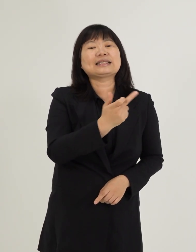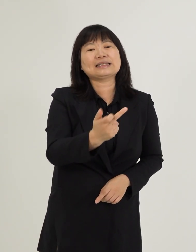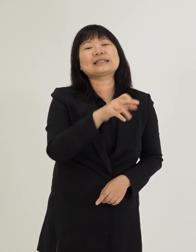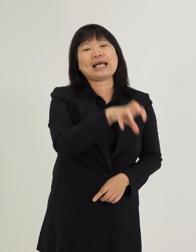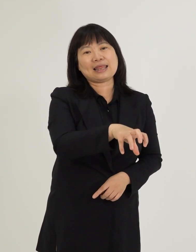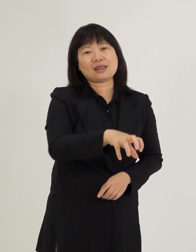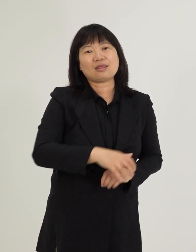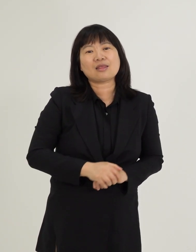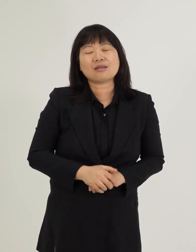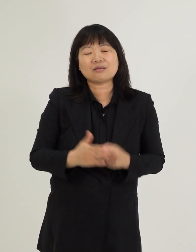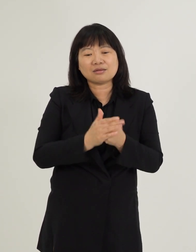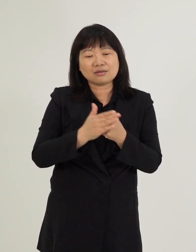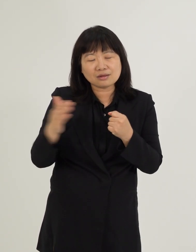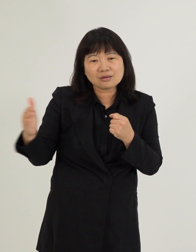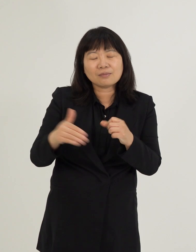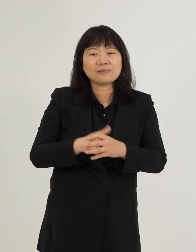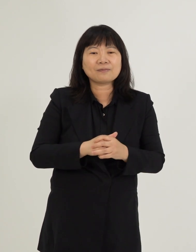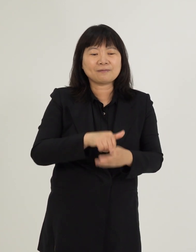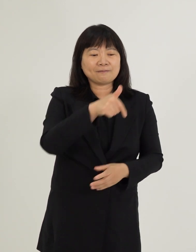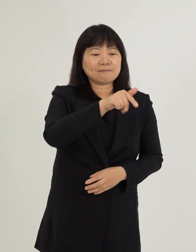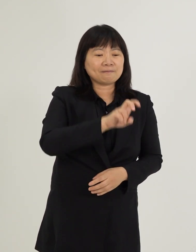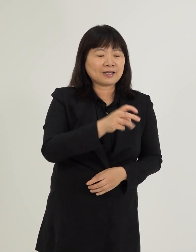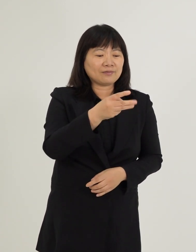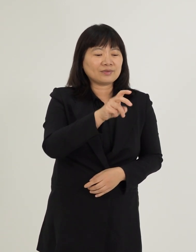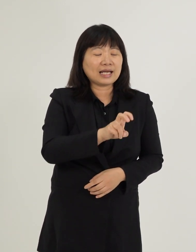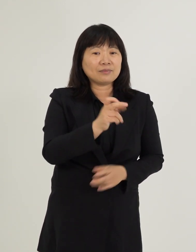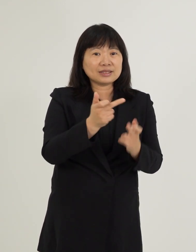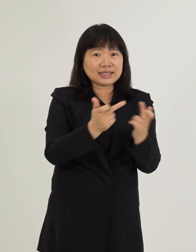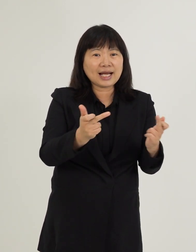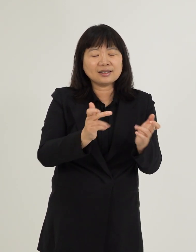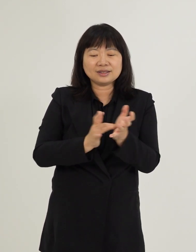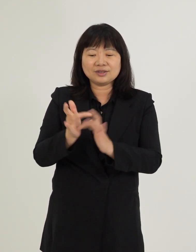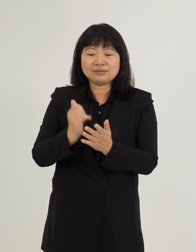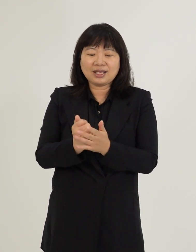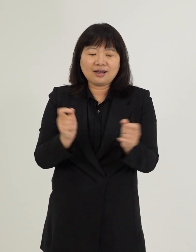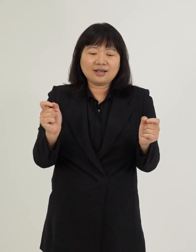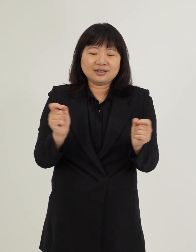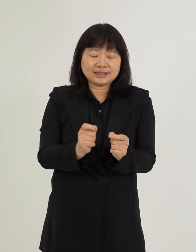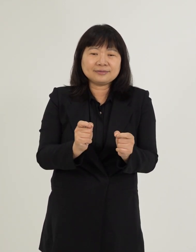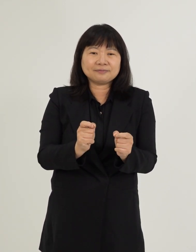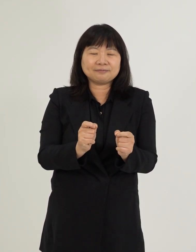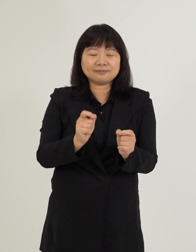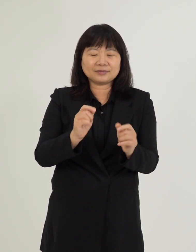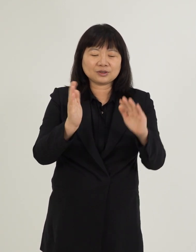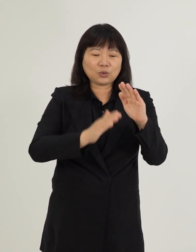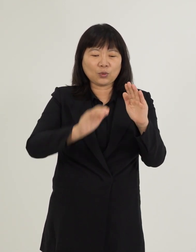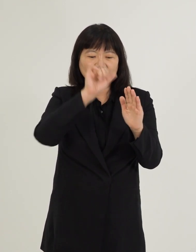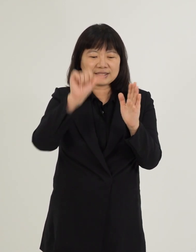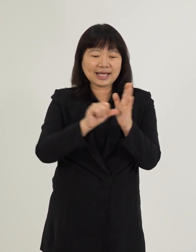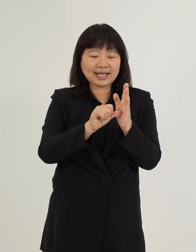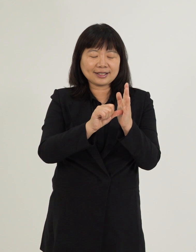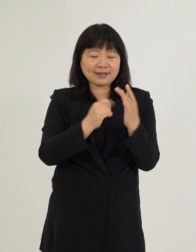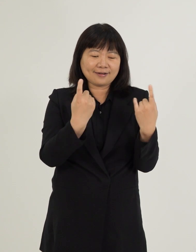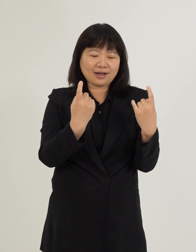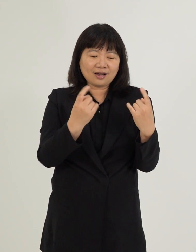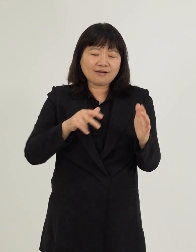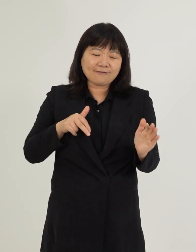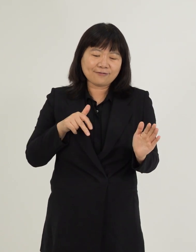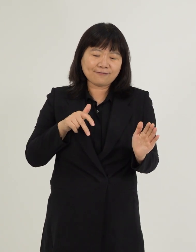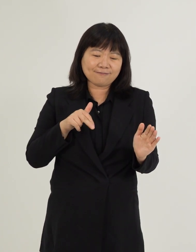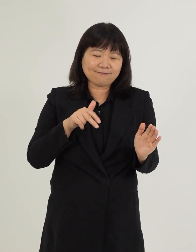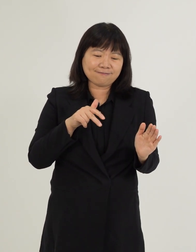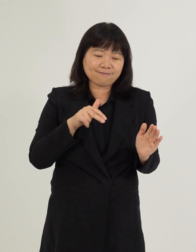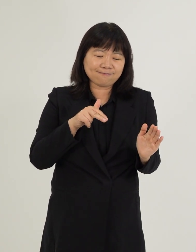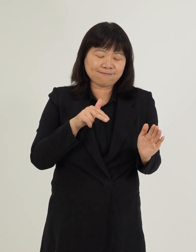그러니까 이 감람산은 예수님의 짧은 공생애의 노종 속에 굉장히 중요한